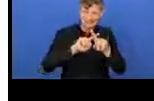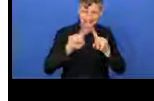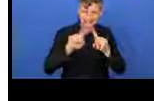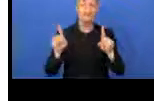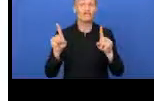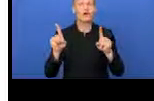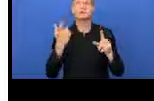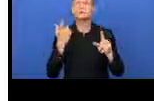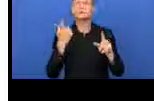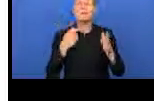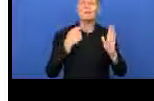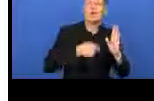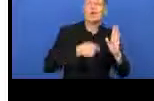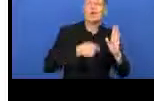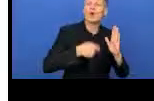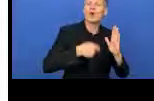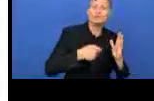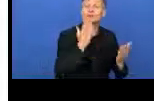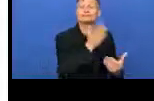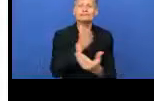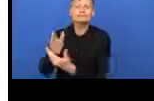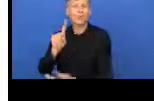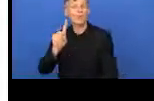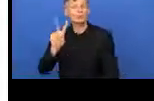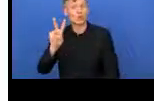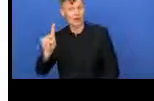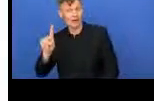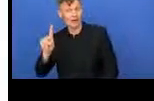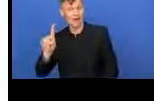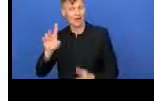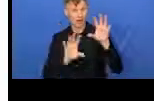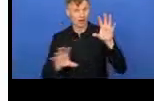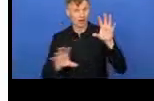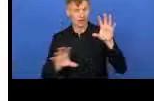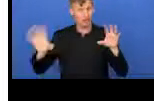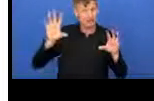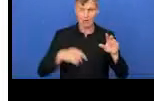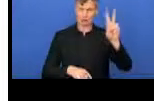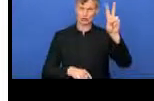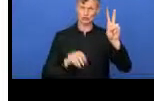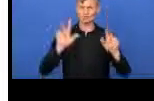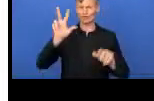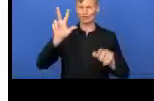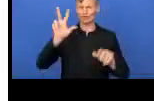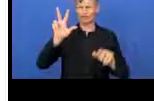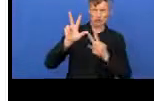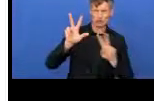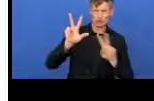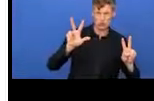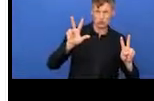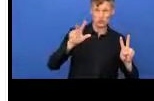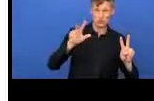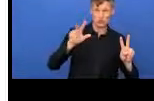de 426 interventions inclusives ont impliqué les parents. En